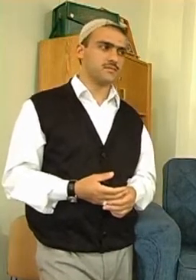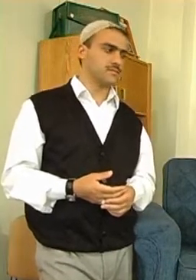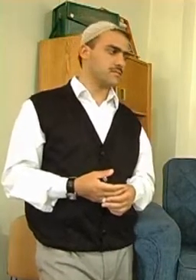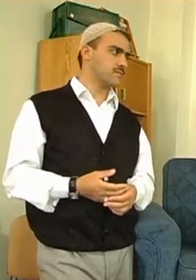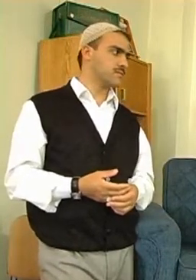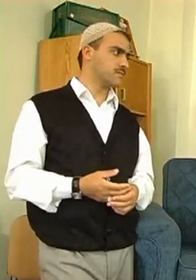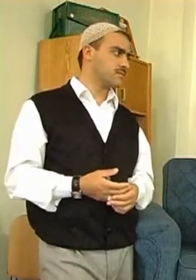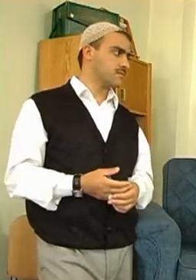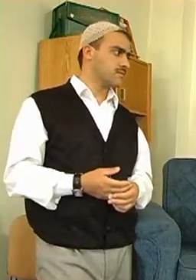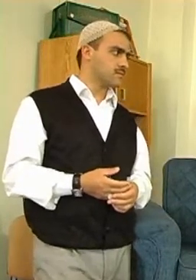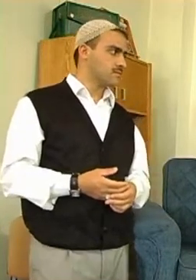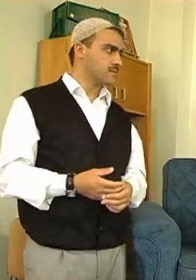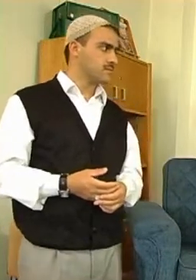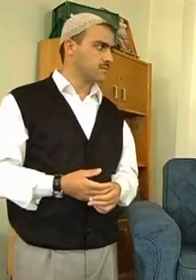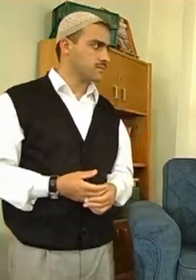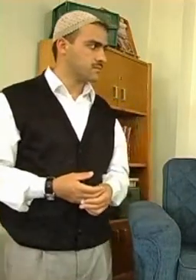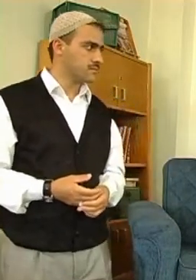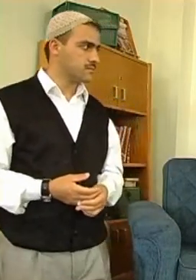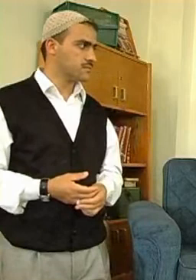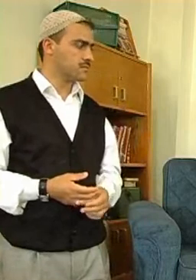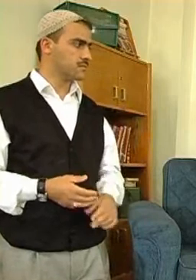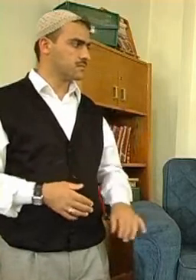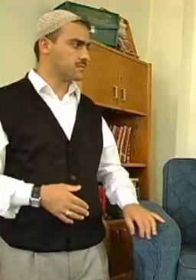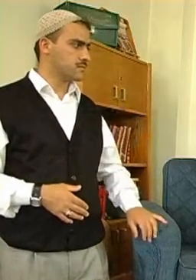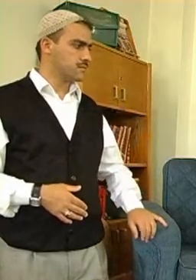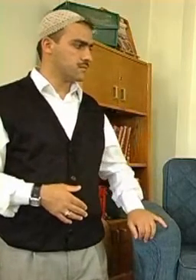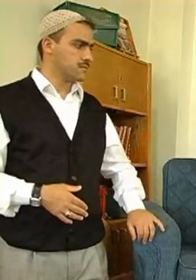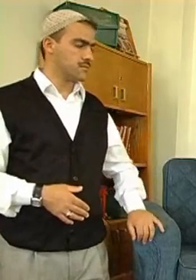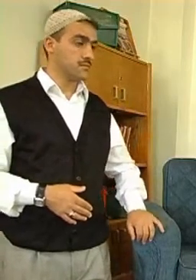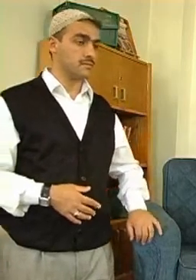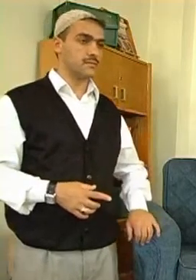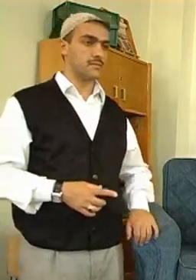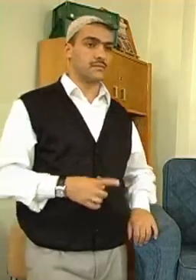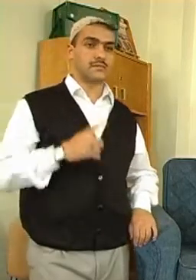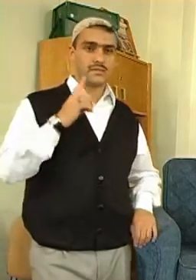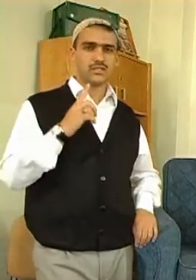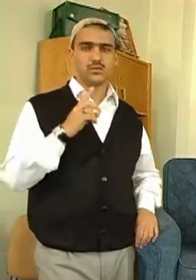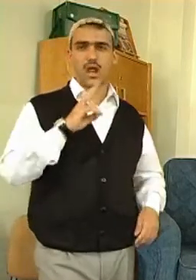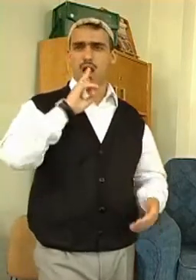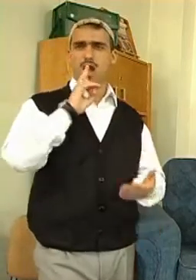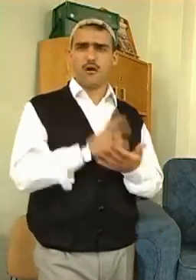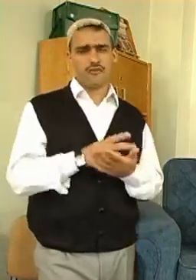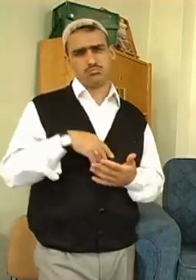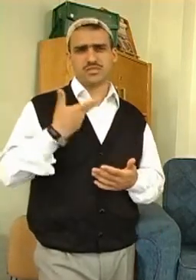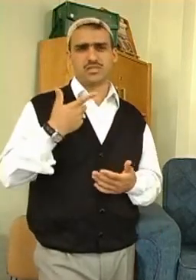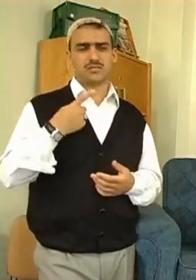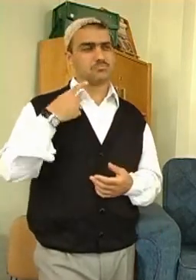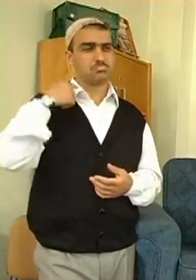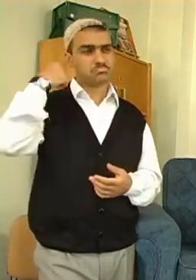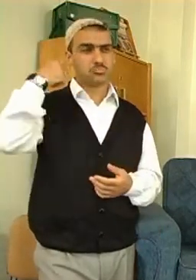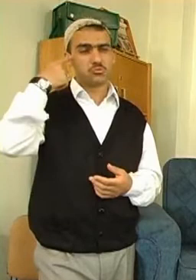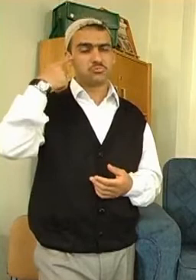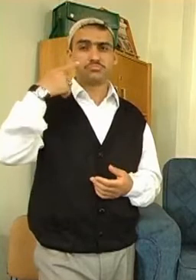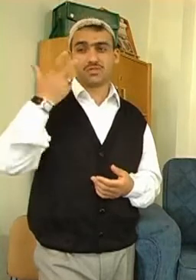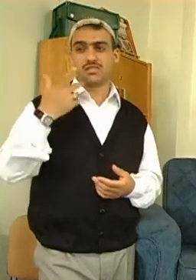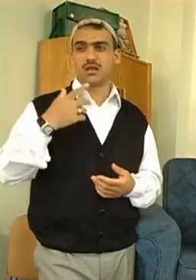giriyor. Karar verdiniz mi? O işin planını kuracak yapacaksınız. Nasıl bir şey yapayım? Nasıl bir eser yapayım? Buna da kader